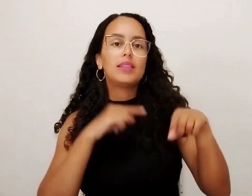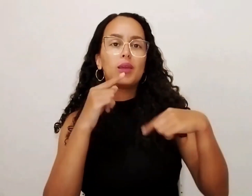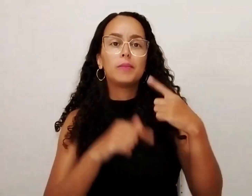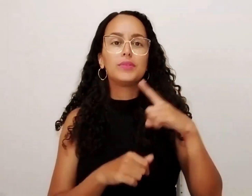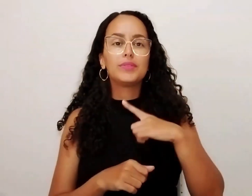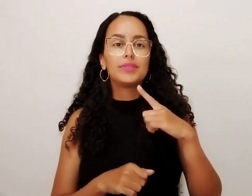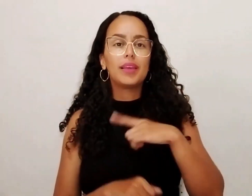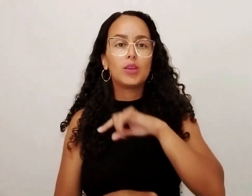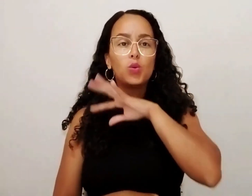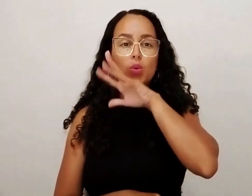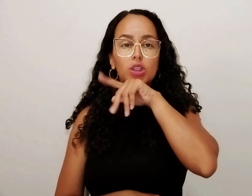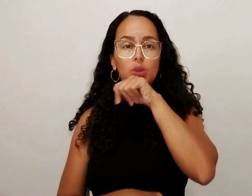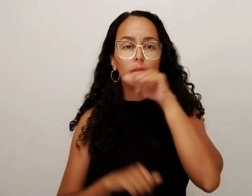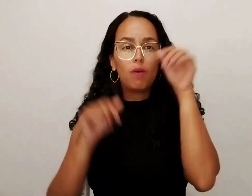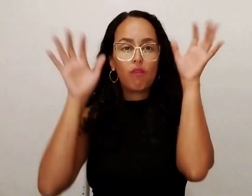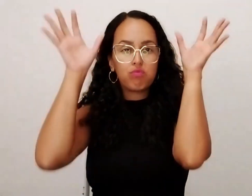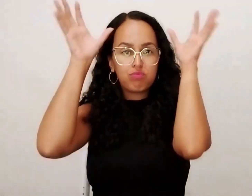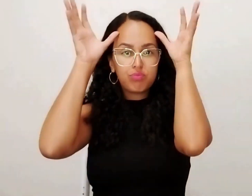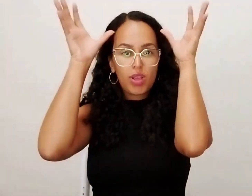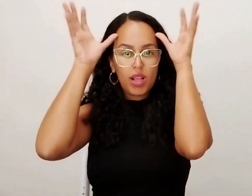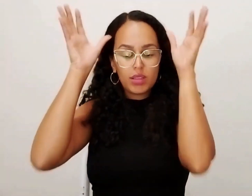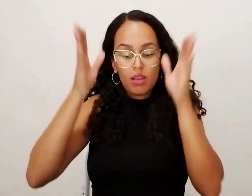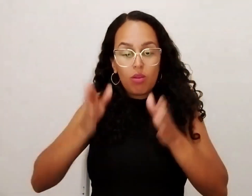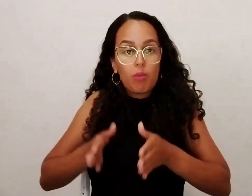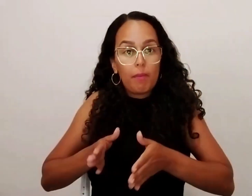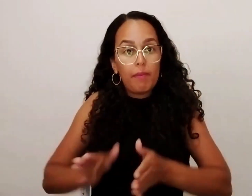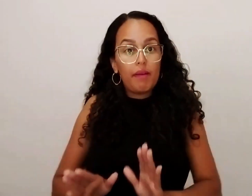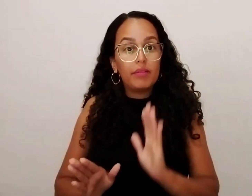se aproxima, descobre que a veada era sua mãe.